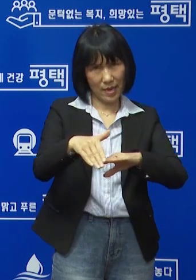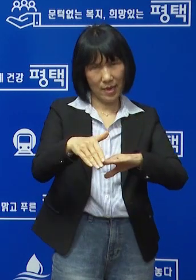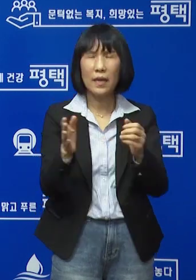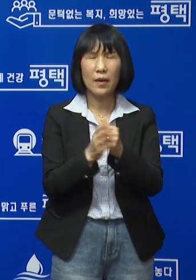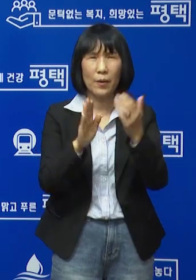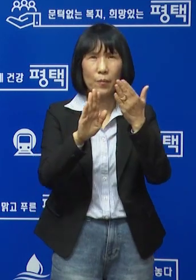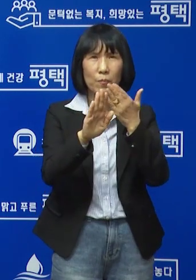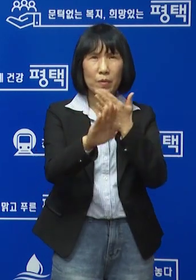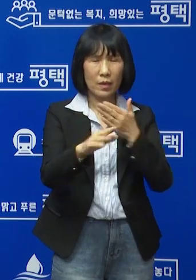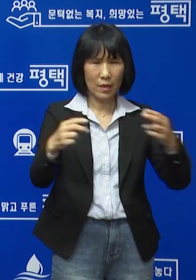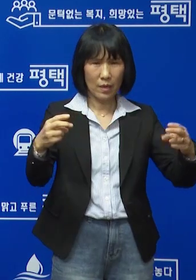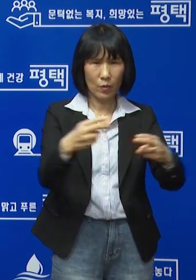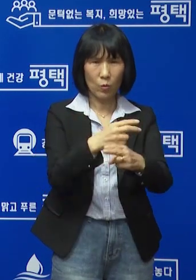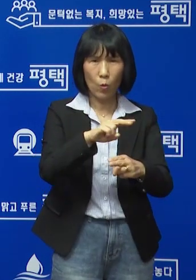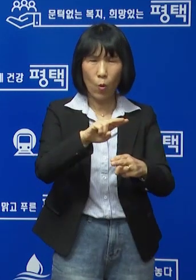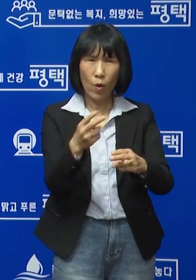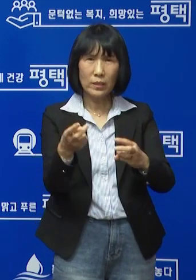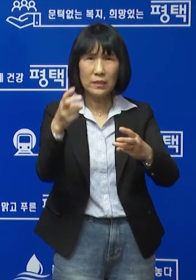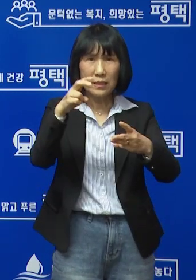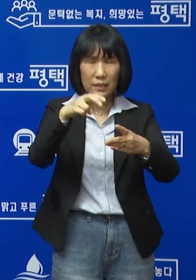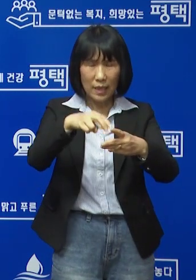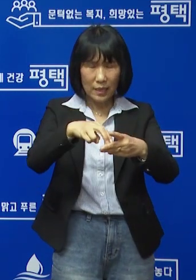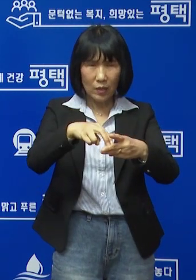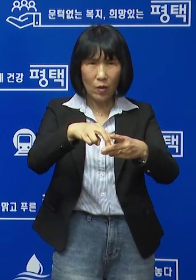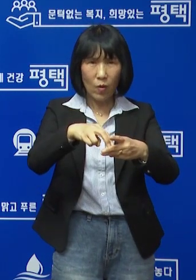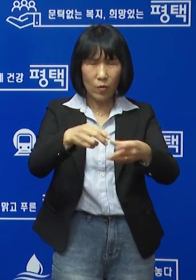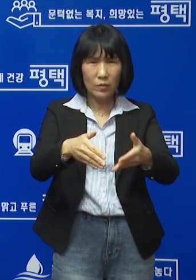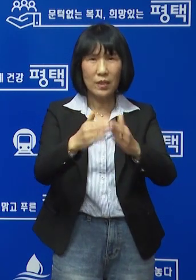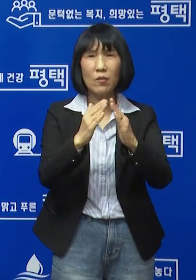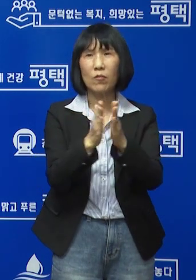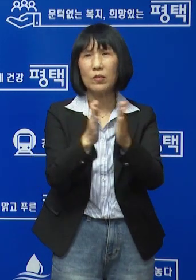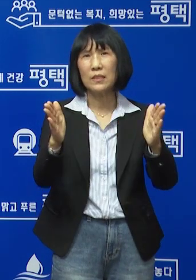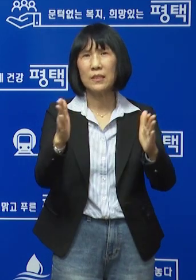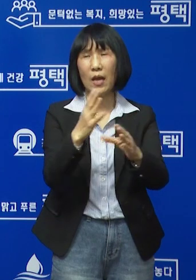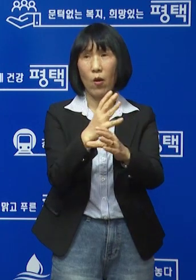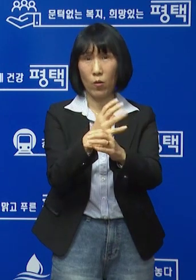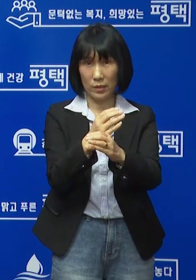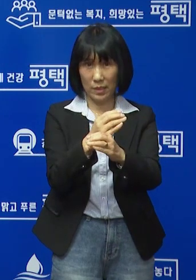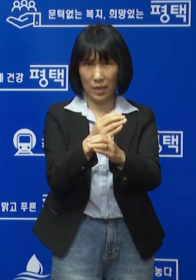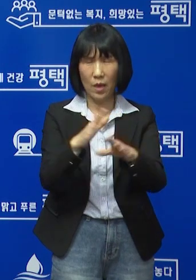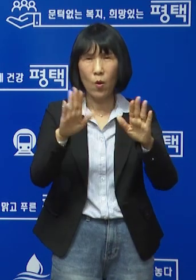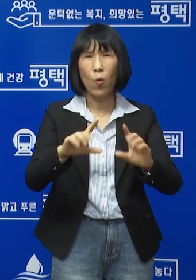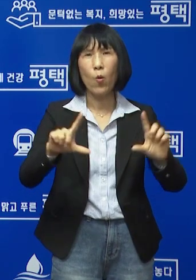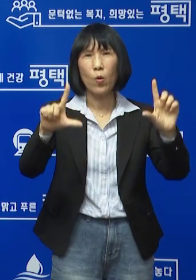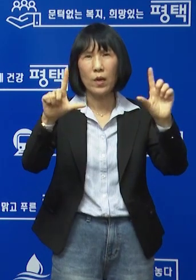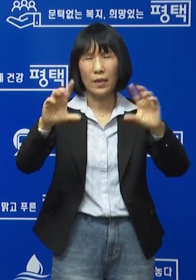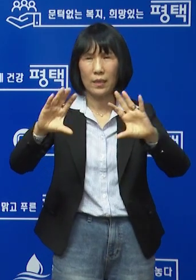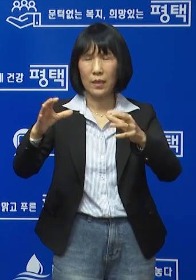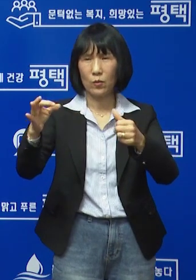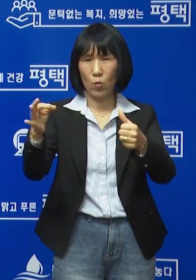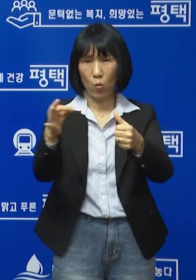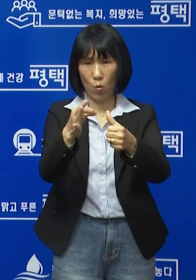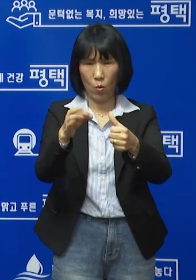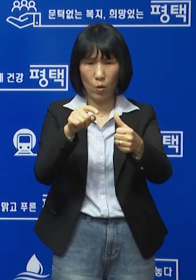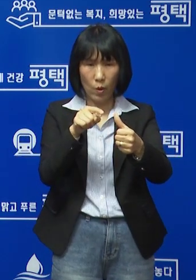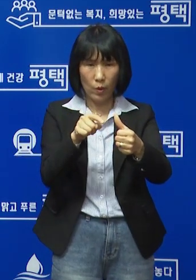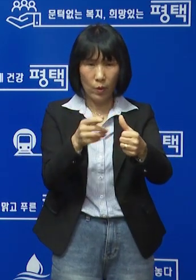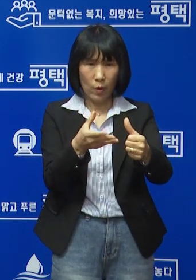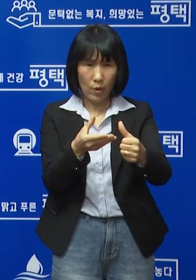있습니다. 금년도에 저희가 확인한 바로는 금년도에 국비가 아마 지원될 걸로 알고 있습니다. 그렇다면 저희들도 추경 예산을